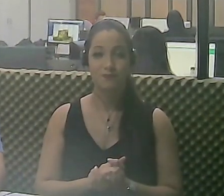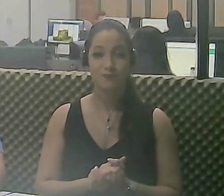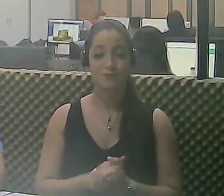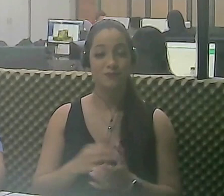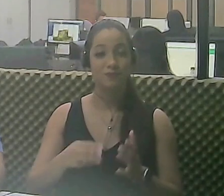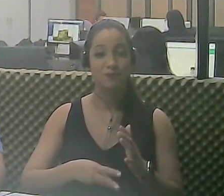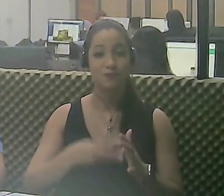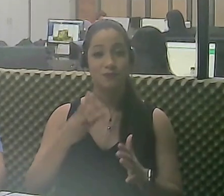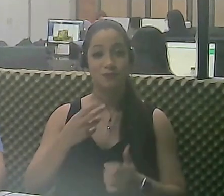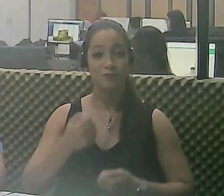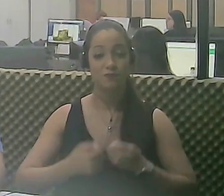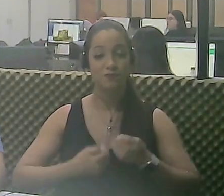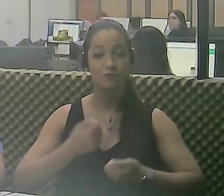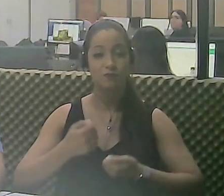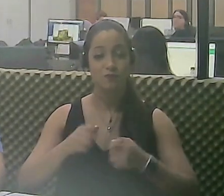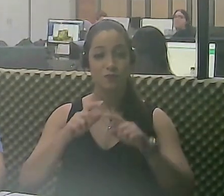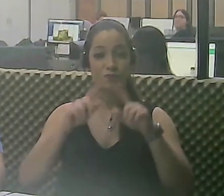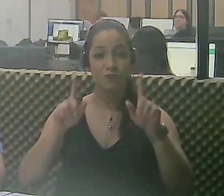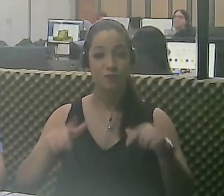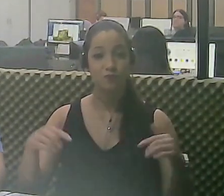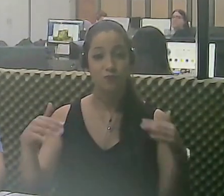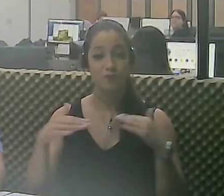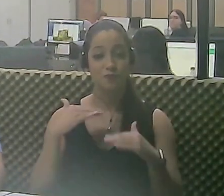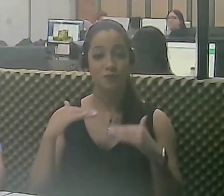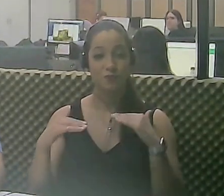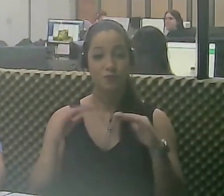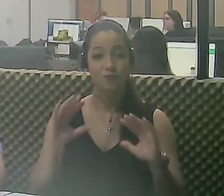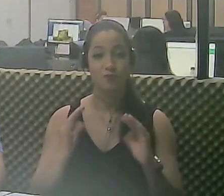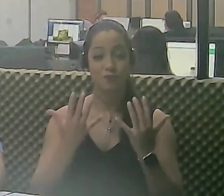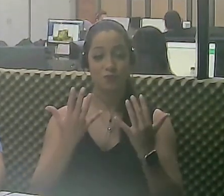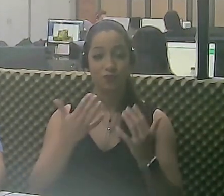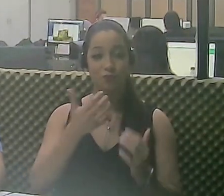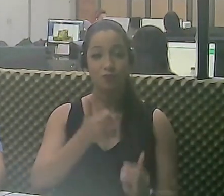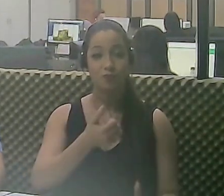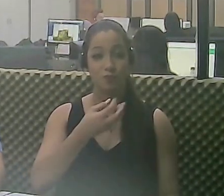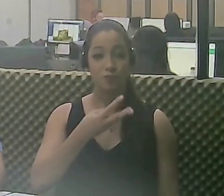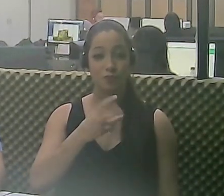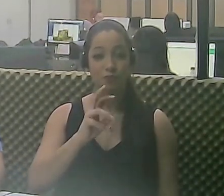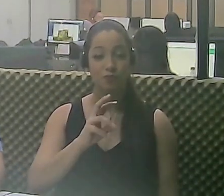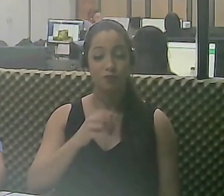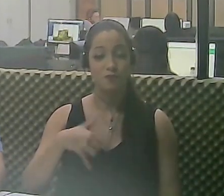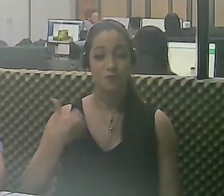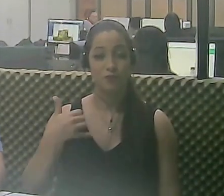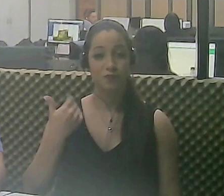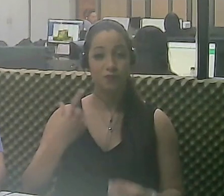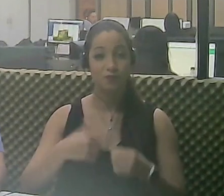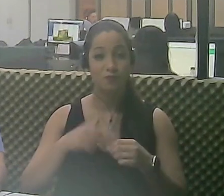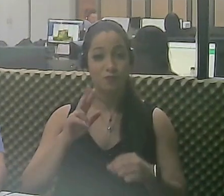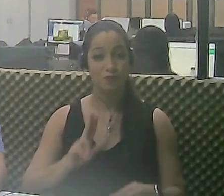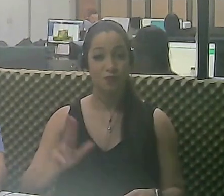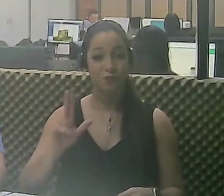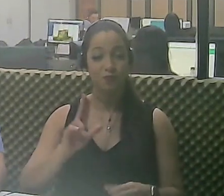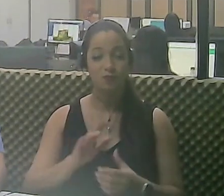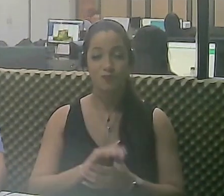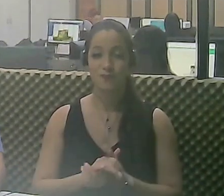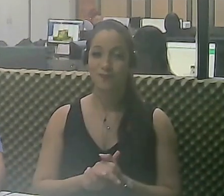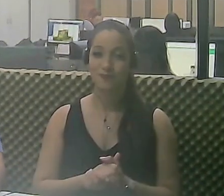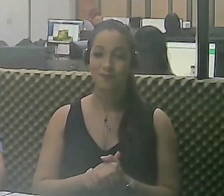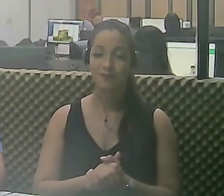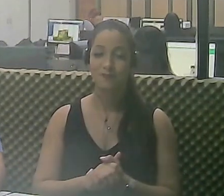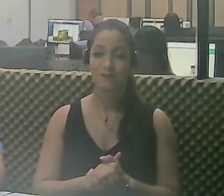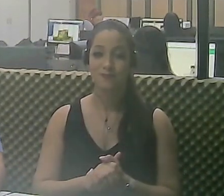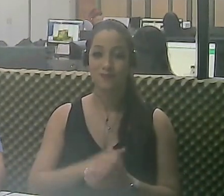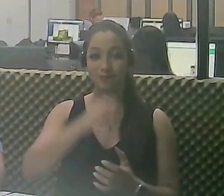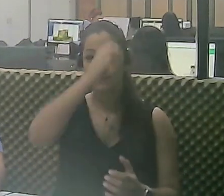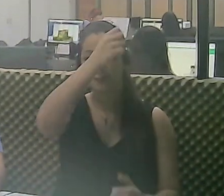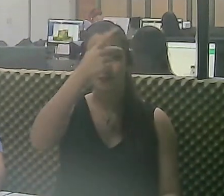a terceira caminhada Servidor em Movimento, em celebração aos 135 anos da cidade. E ainda,